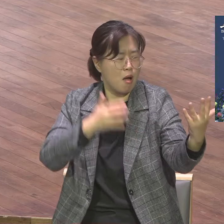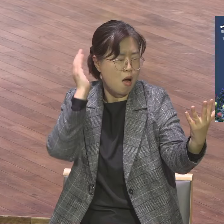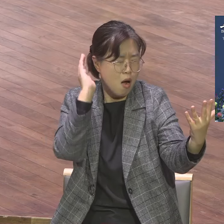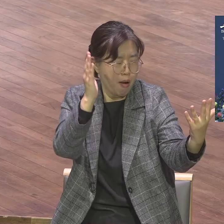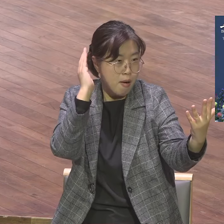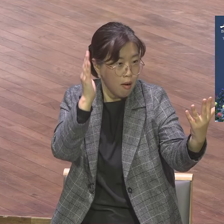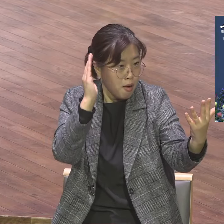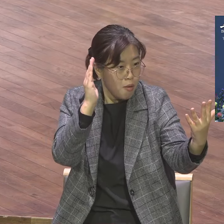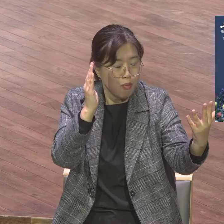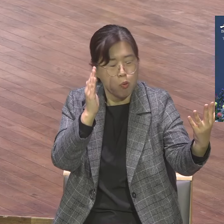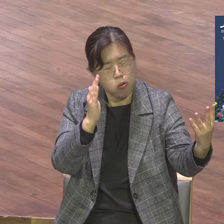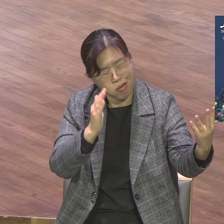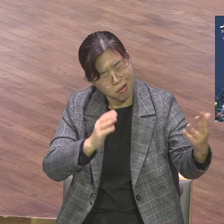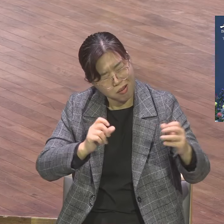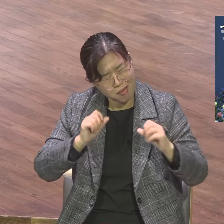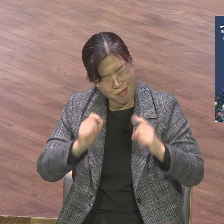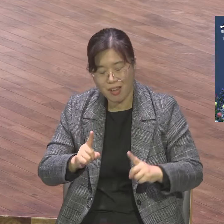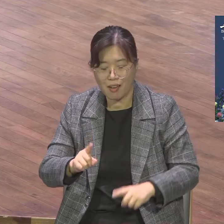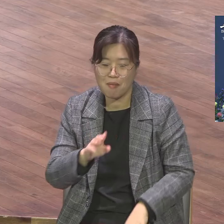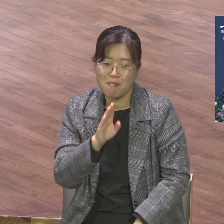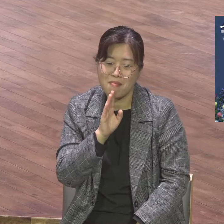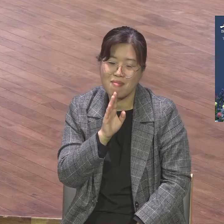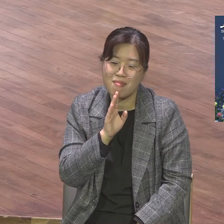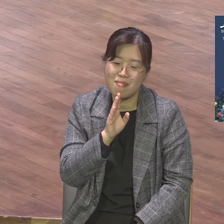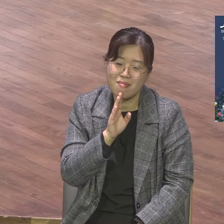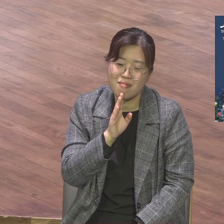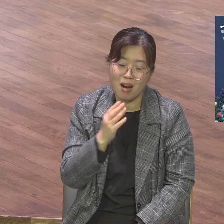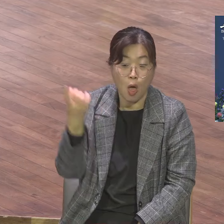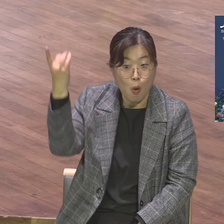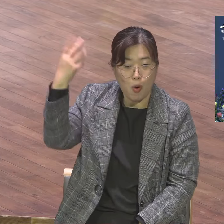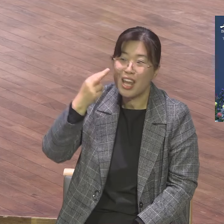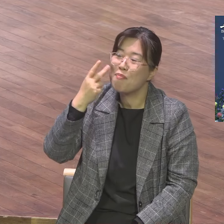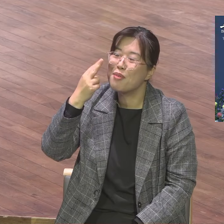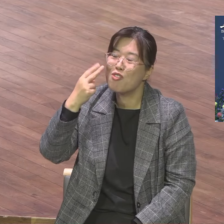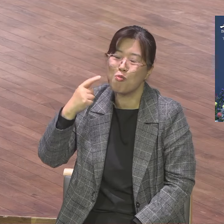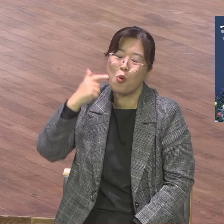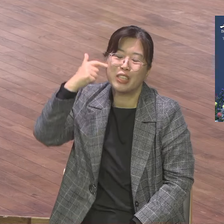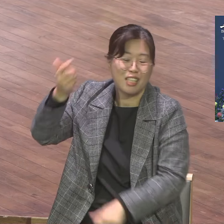원색적 복음 증거할 수 있는 저런 기회가 상찰이 나오는데 와가지고 하지 마.